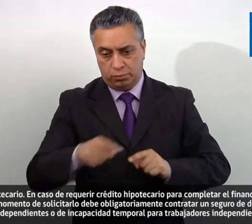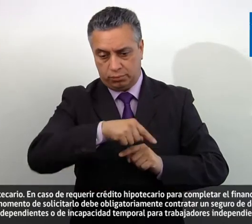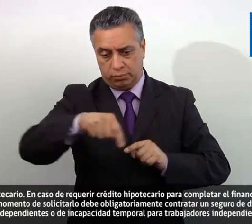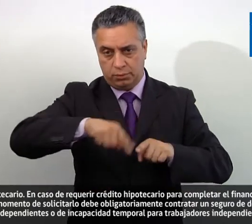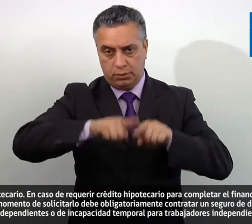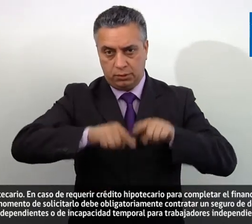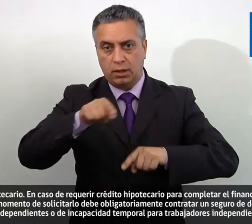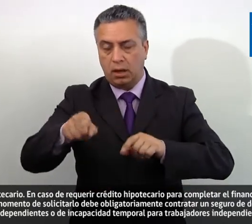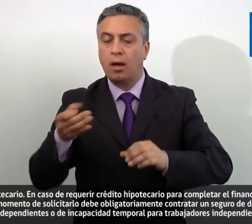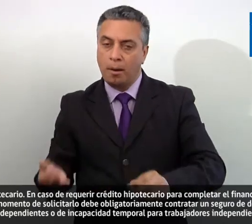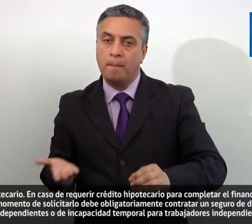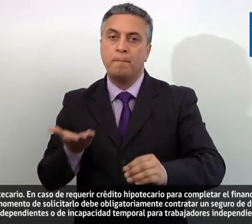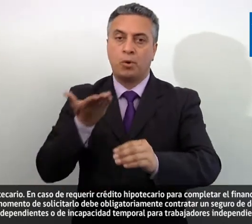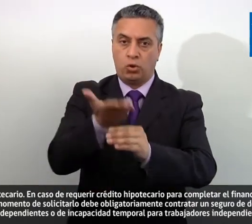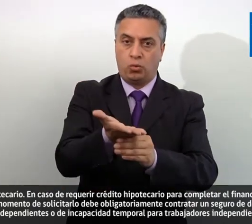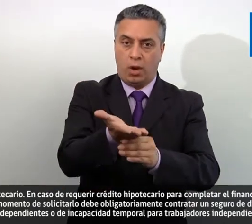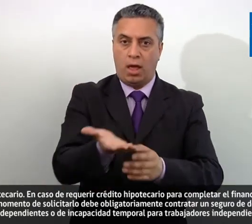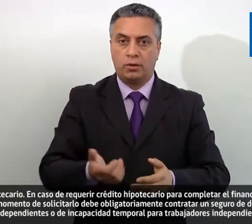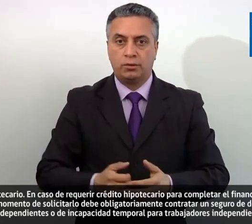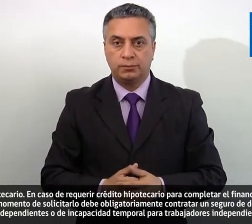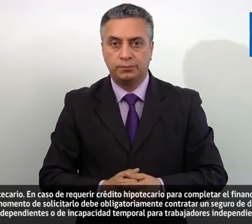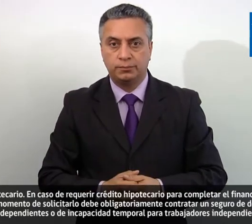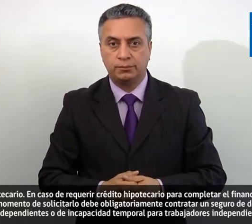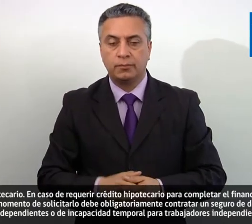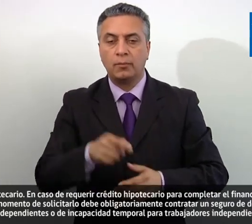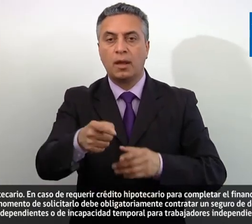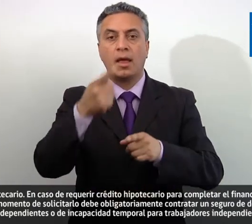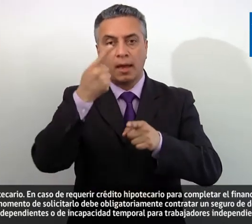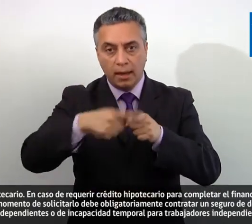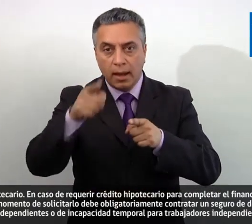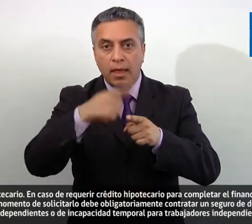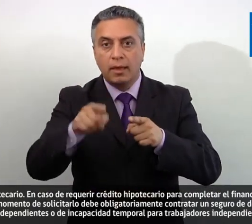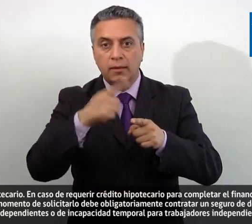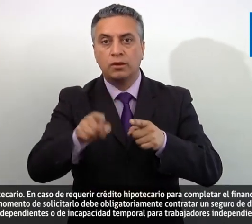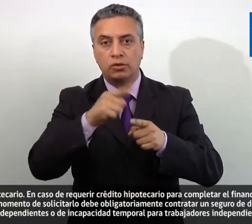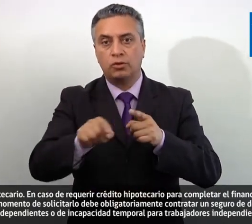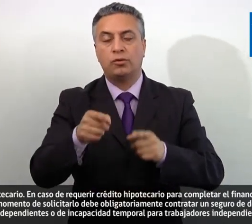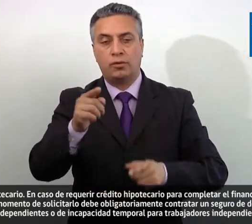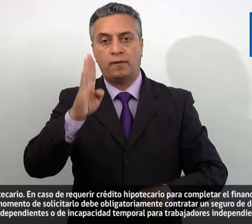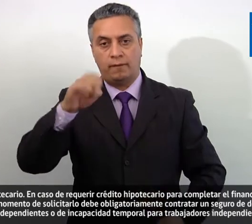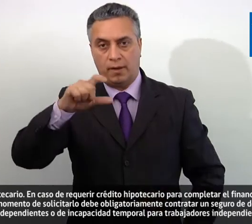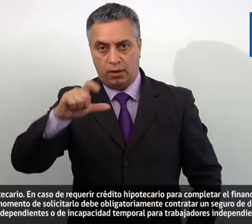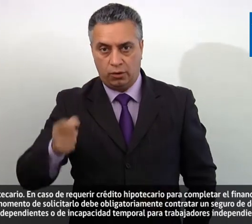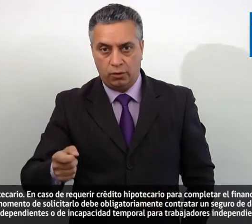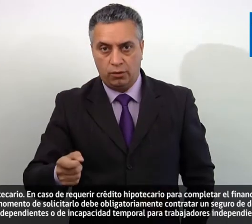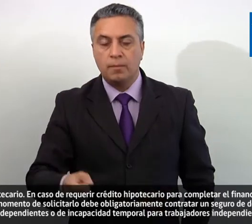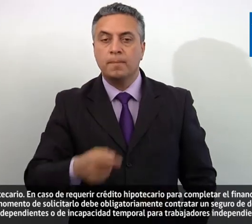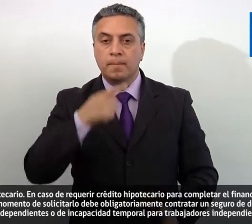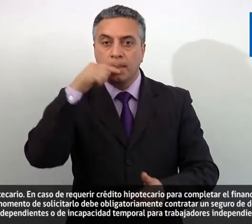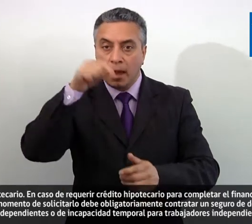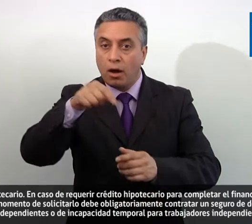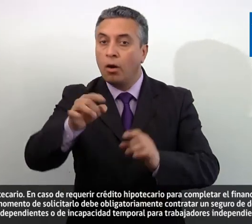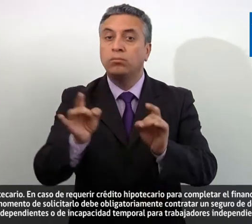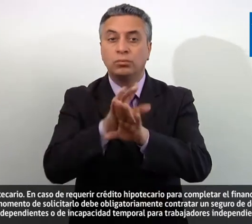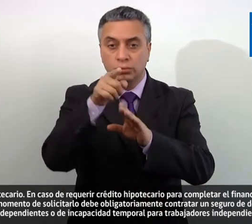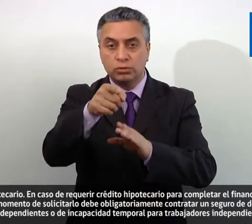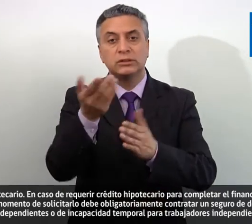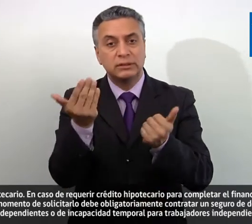debe obligatoriamente contratar un seguro de desempleo para trabajadores dependientes o de incapacidad temporal para trabajadores